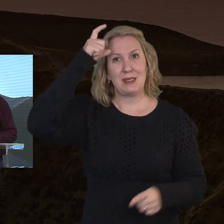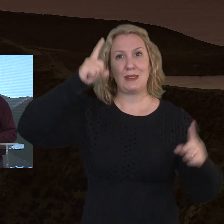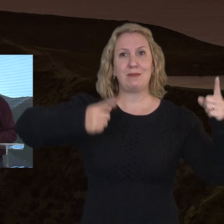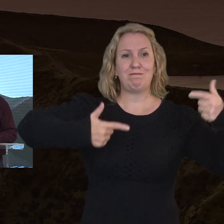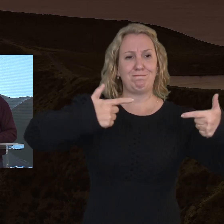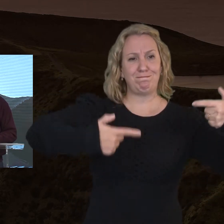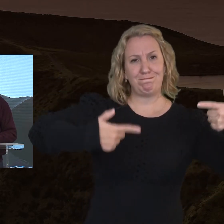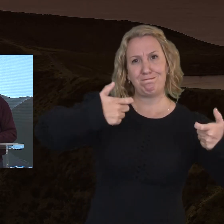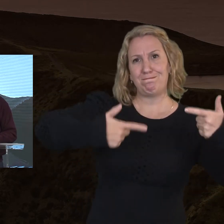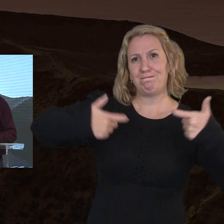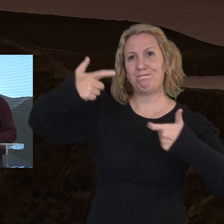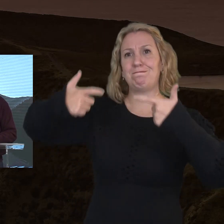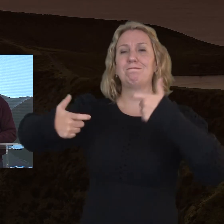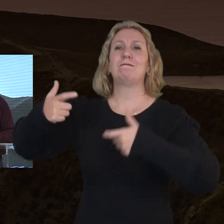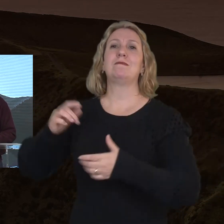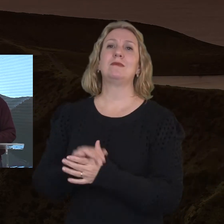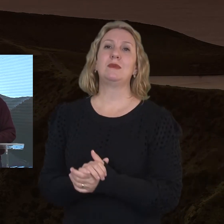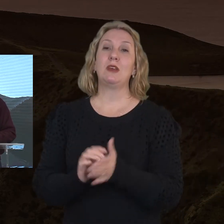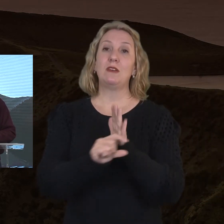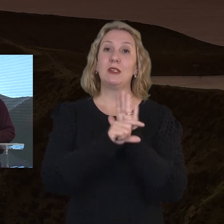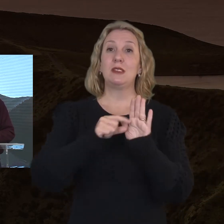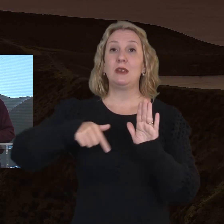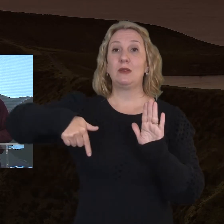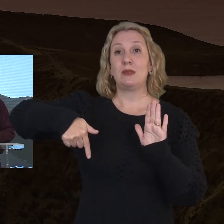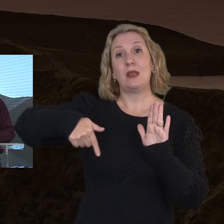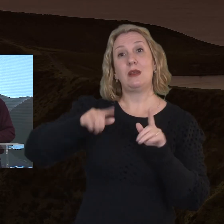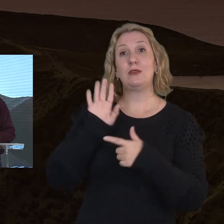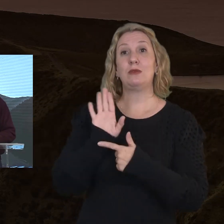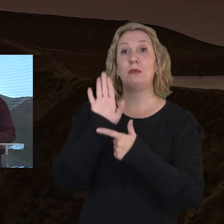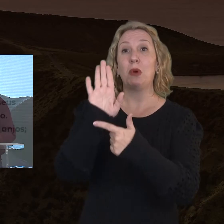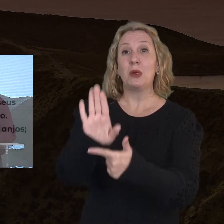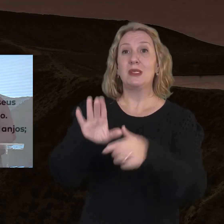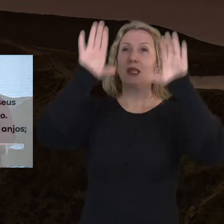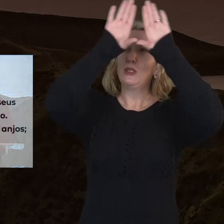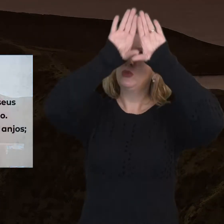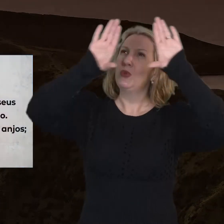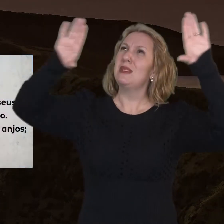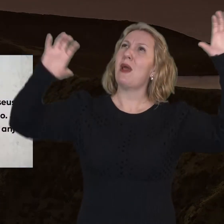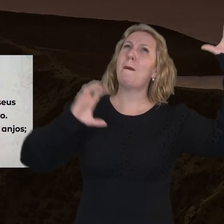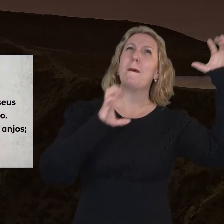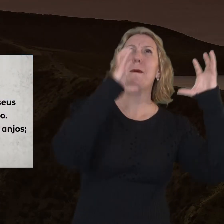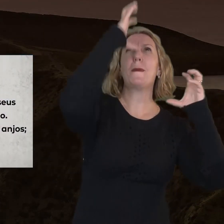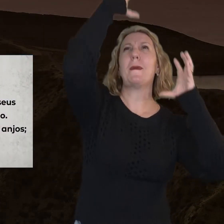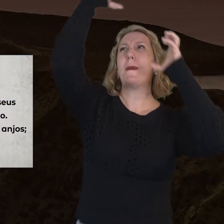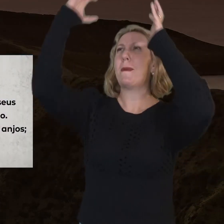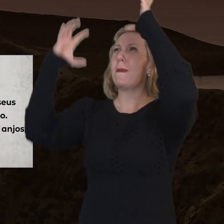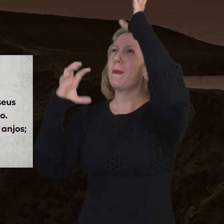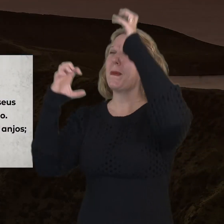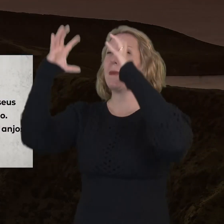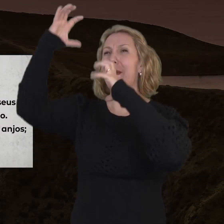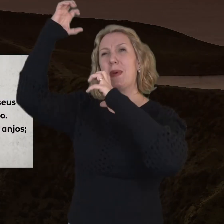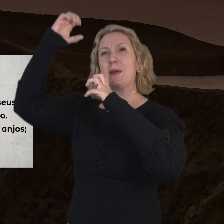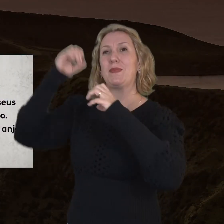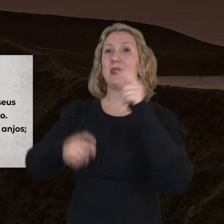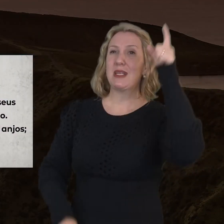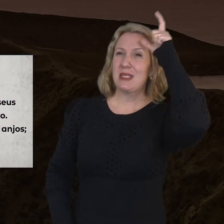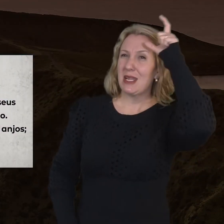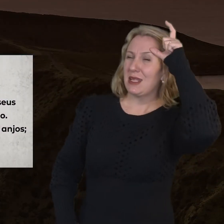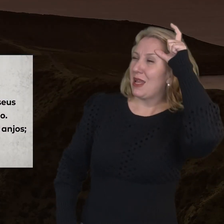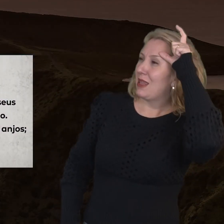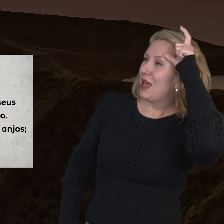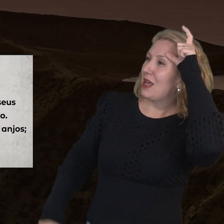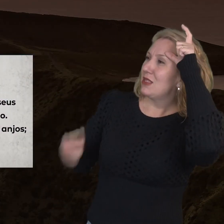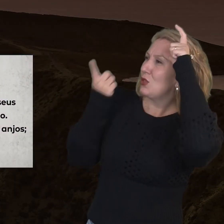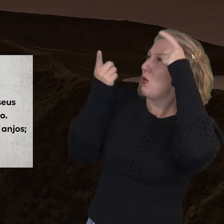vamos ver o versículo 7 agora houve peleja no céu miguel e seus anjos pelejaram contra o dragão também